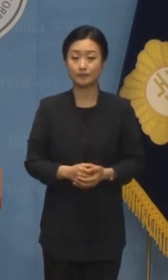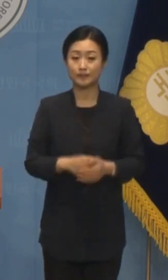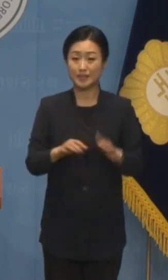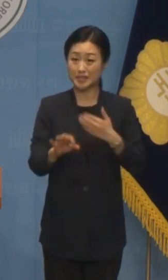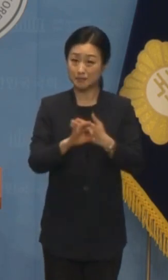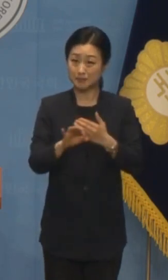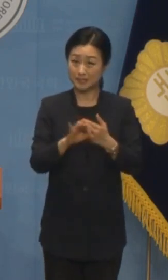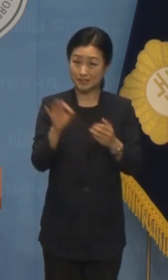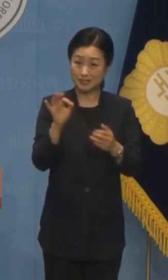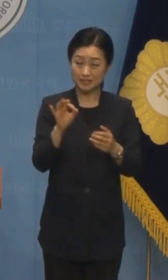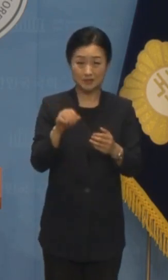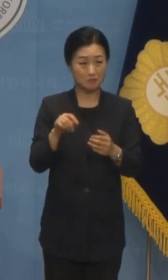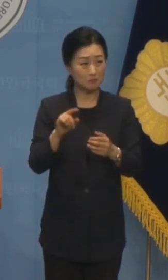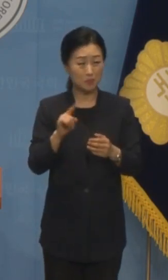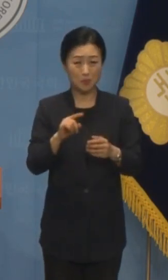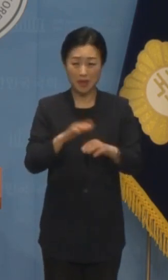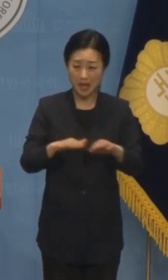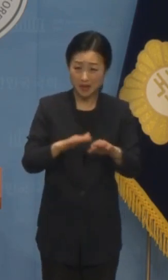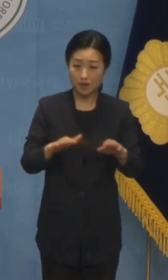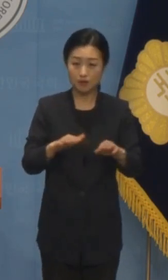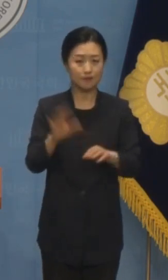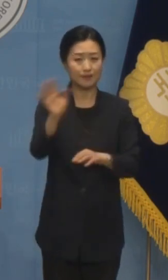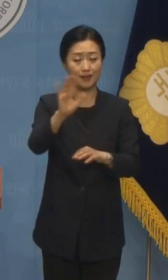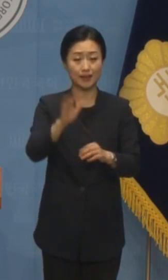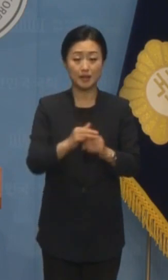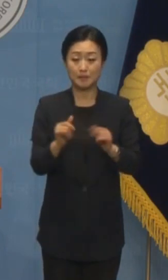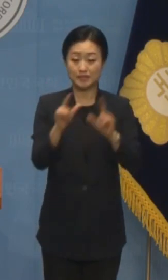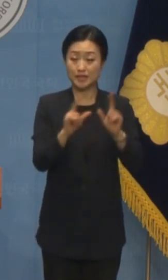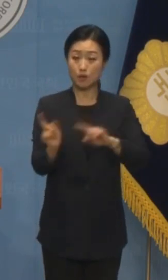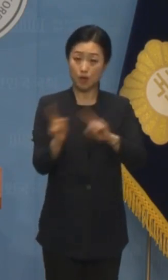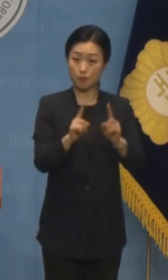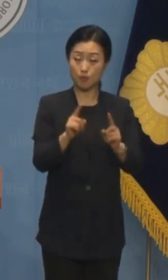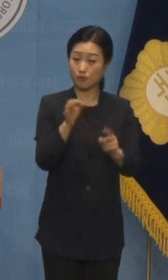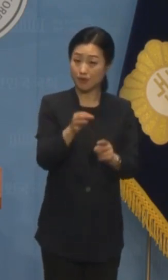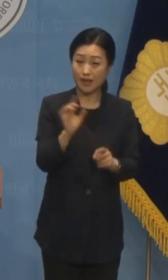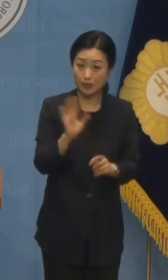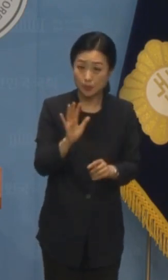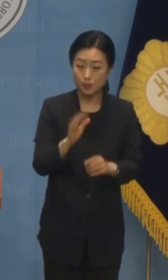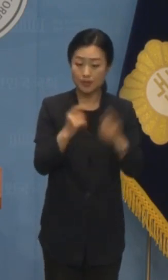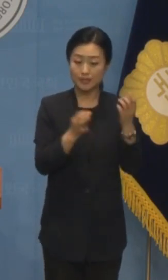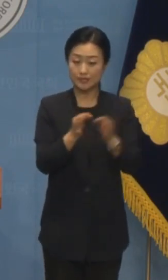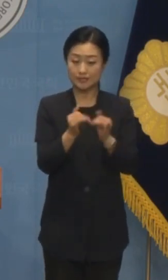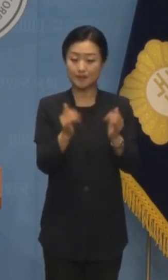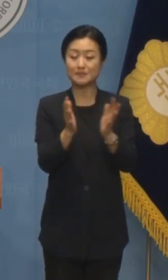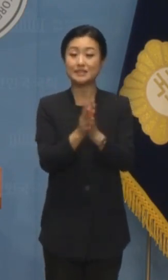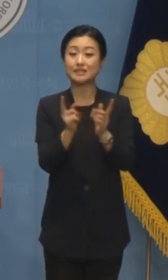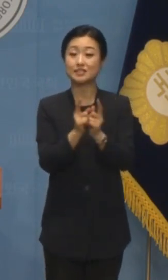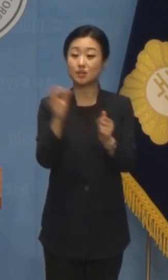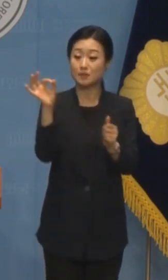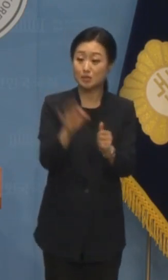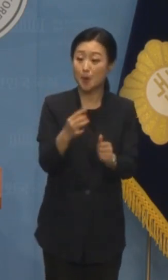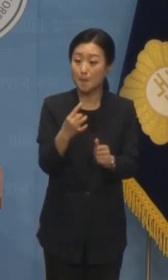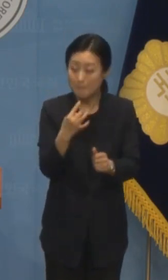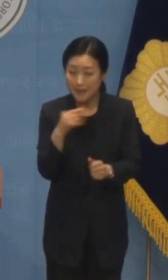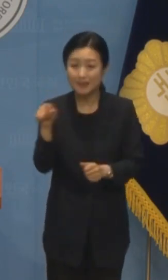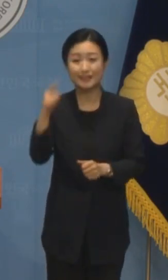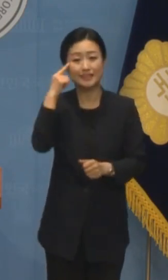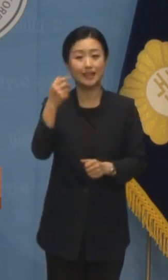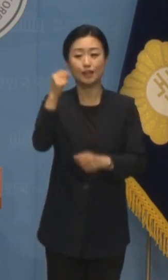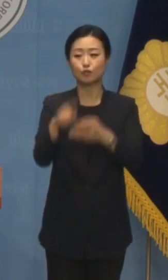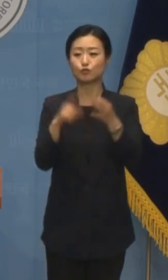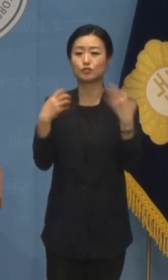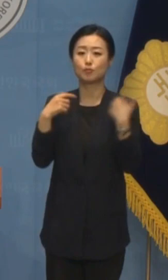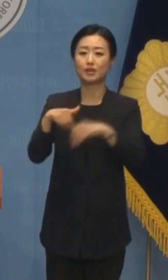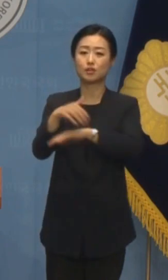미봉책이라는 말은 내수경제 회복을 도모하는 민생회복지원금이 아니라 소상공인 직접 지원만 강조하고 있는 윤석열